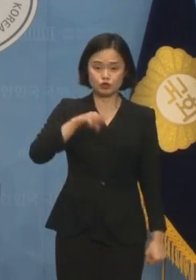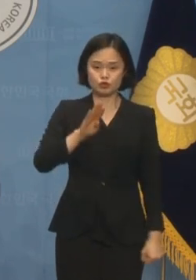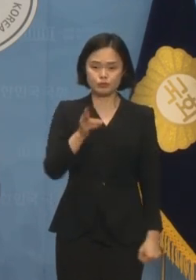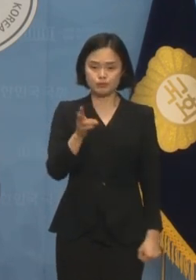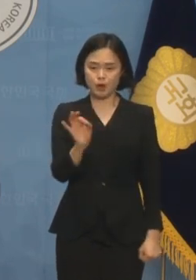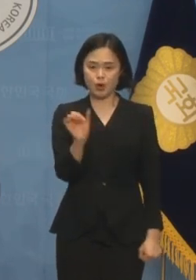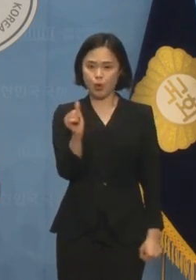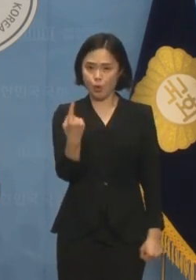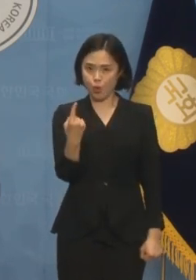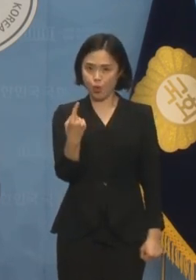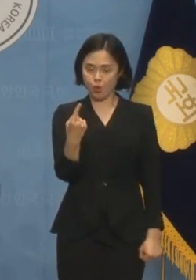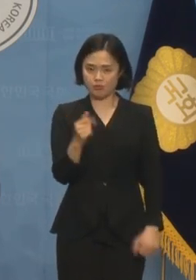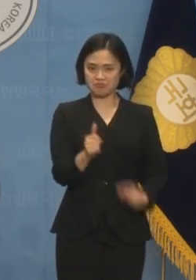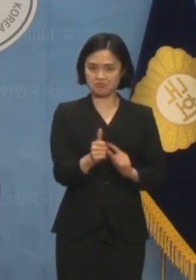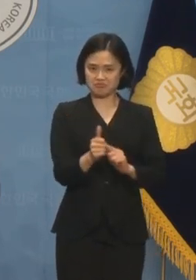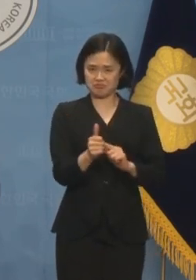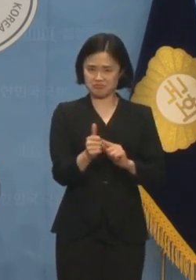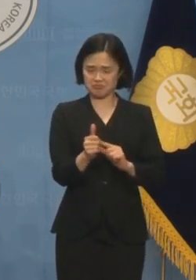감사위원이 있습니다.